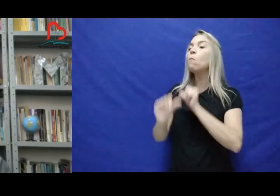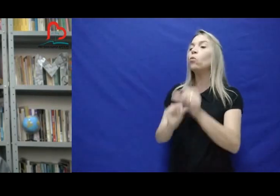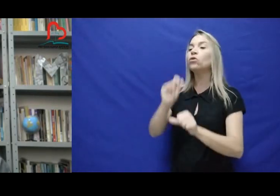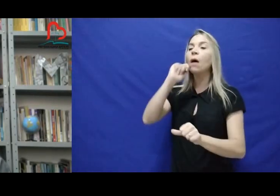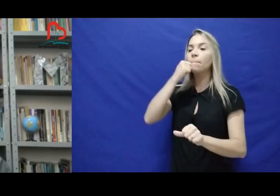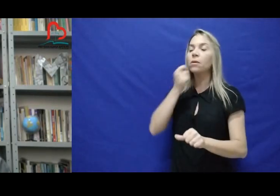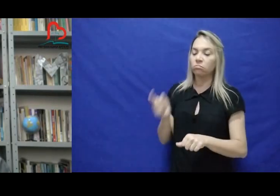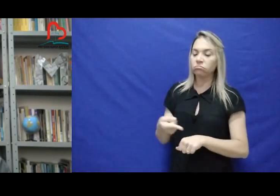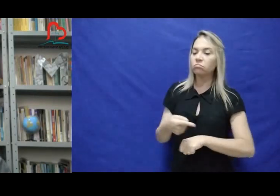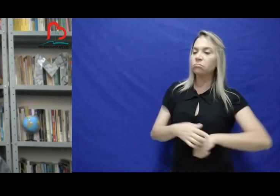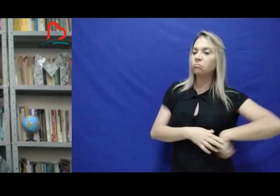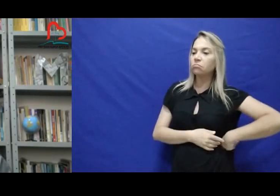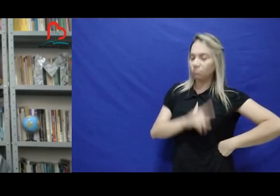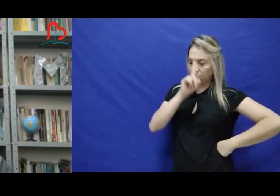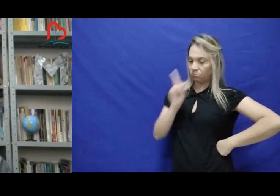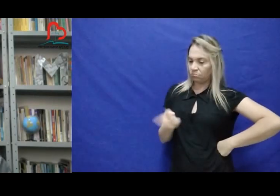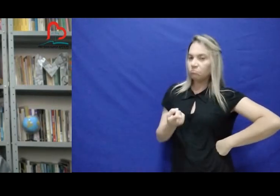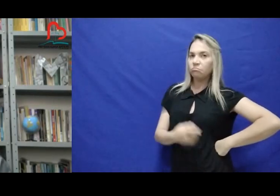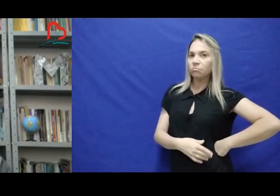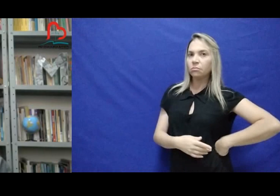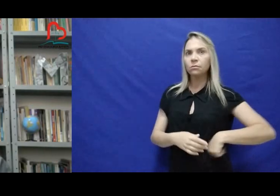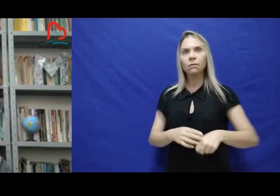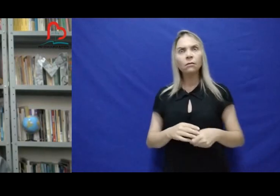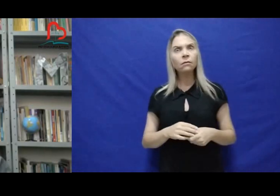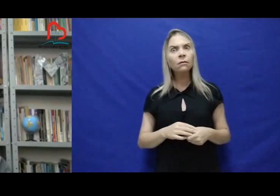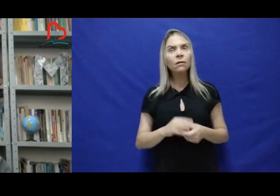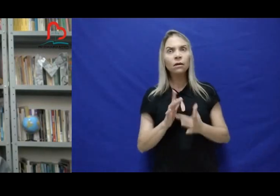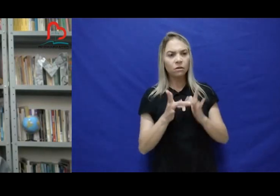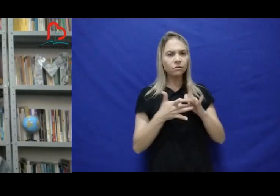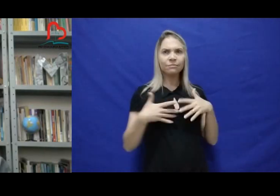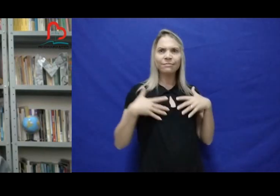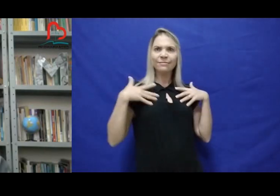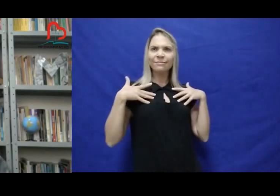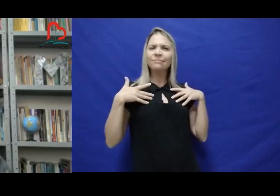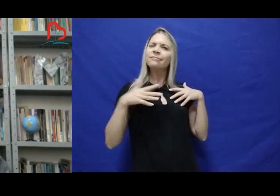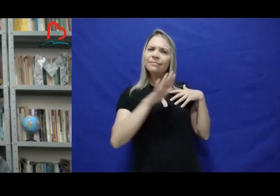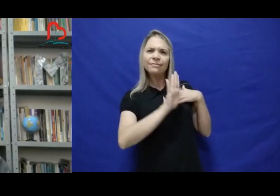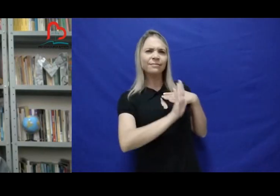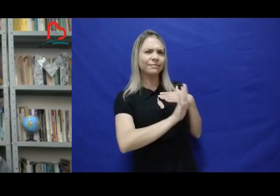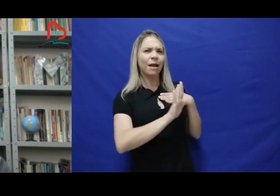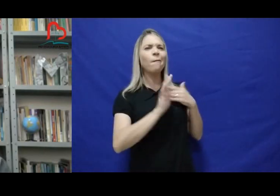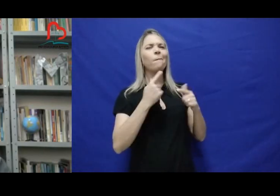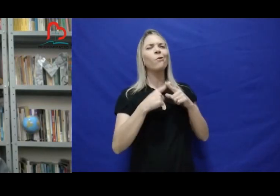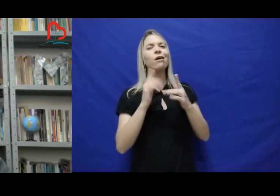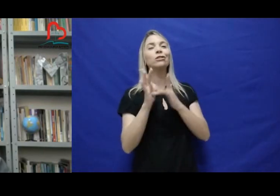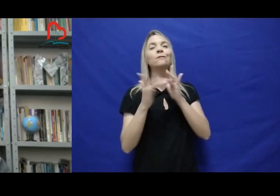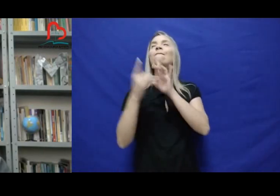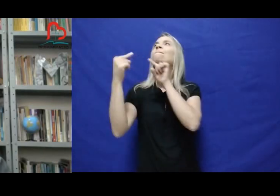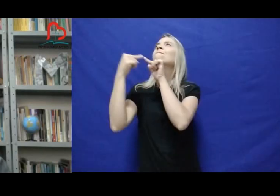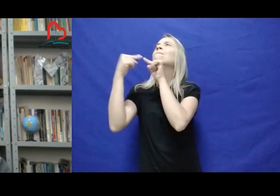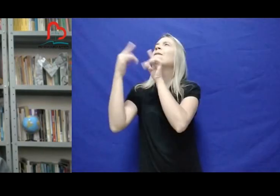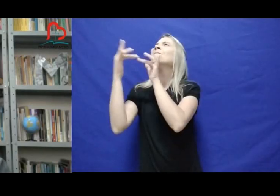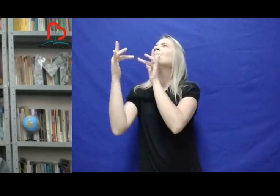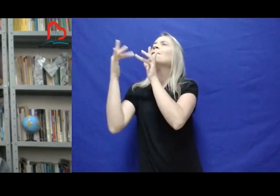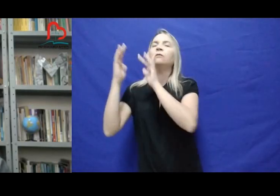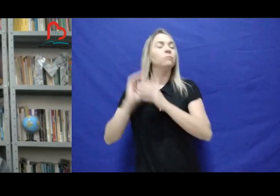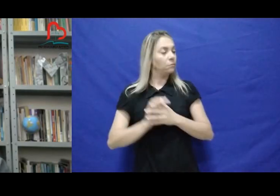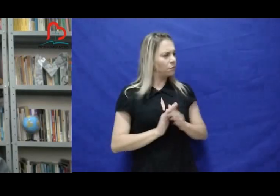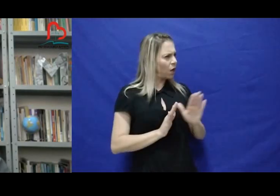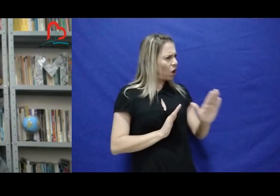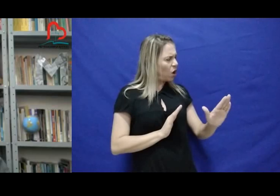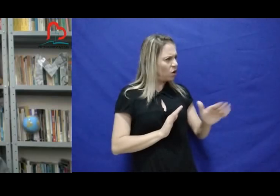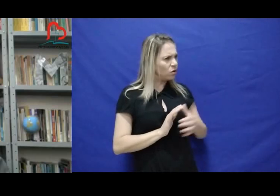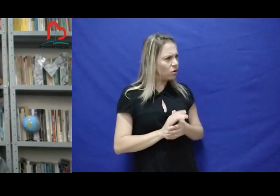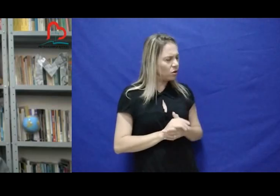pedras se transformem em pães, a resposta de um coração satisfeito é: está escrito, Satanás, não só de